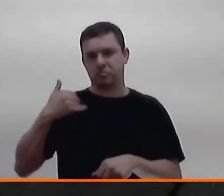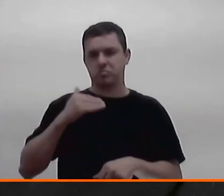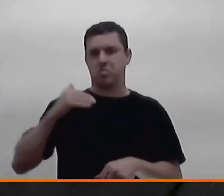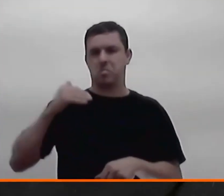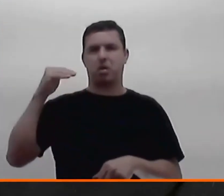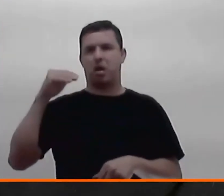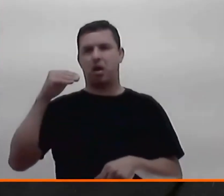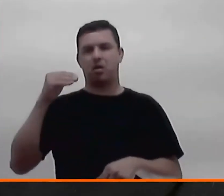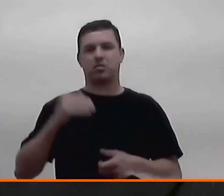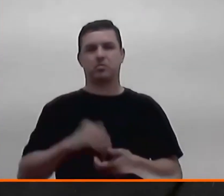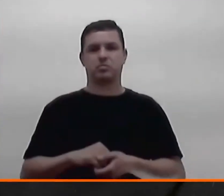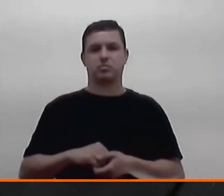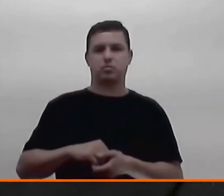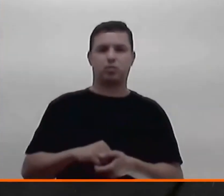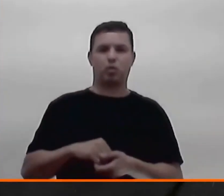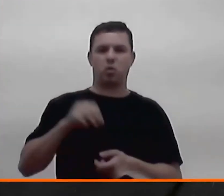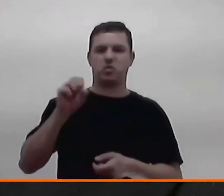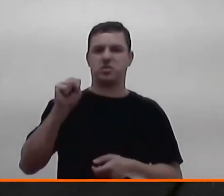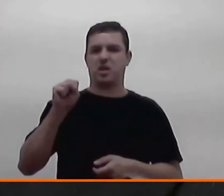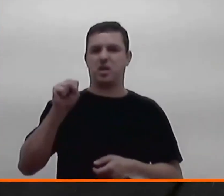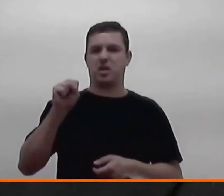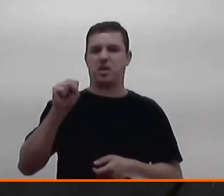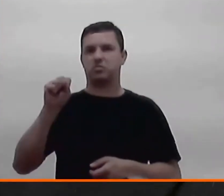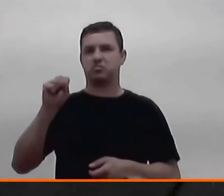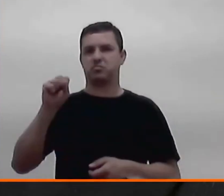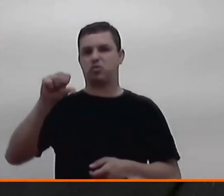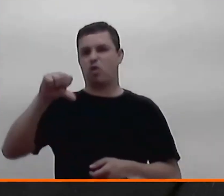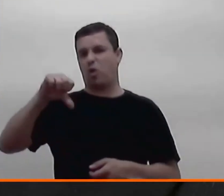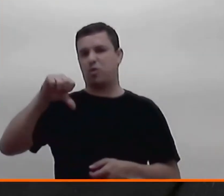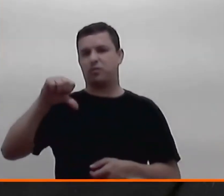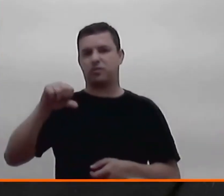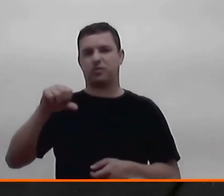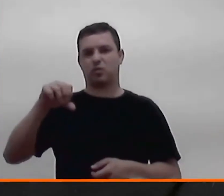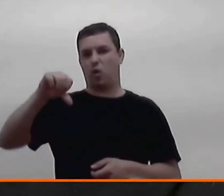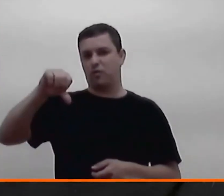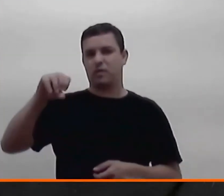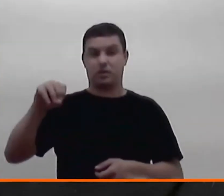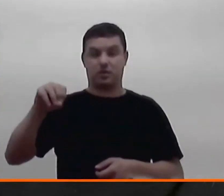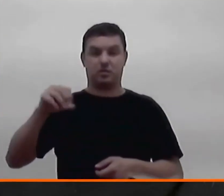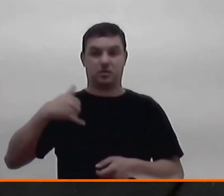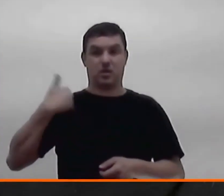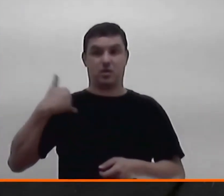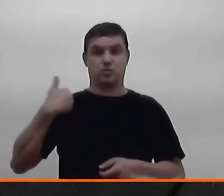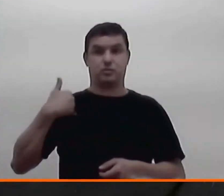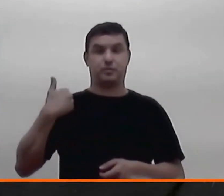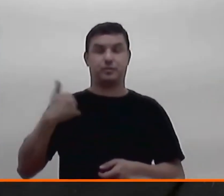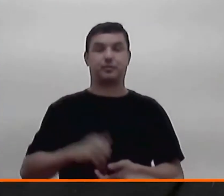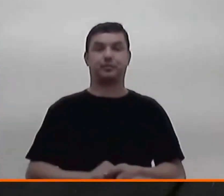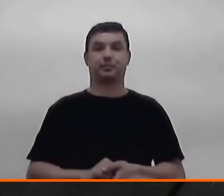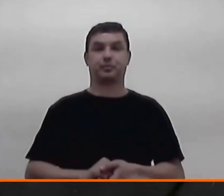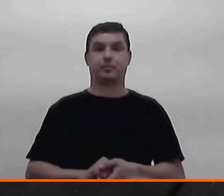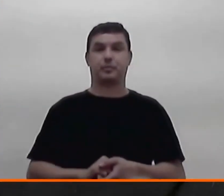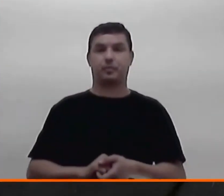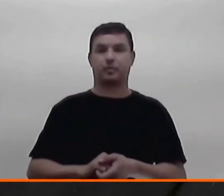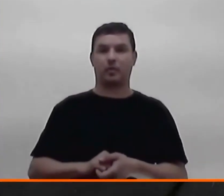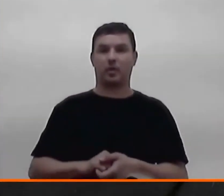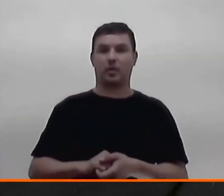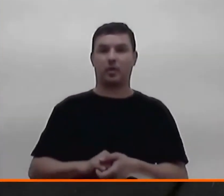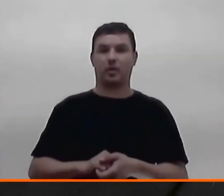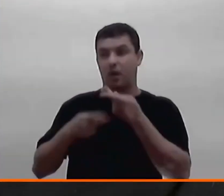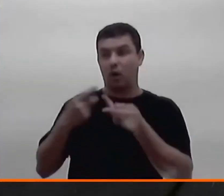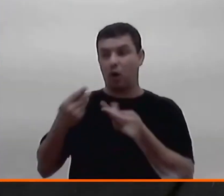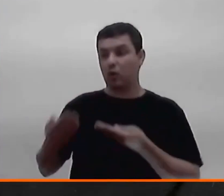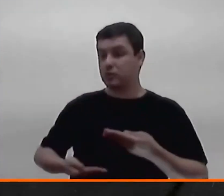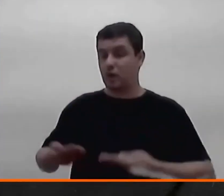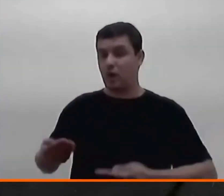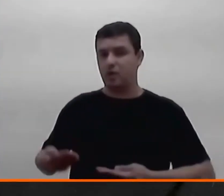abençoado. Disse Abraão ao seu mais antigo servo da casa, que governava tudo o que possuía.